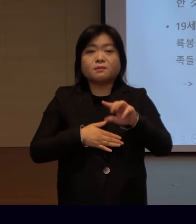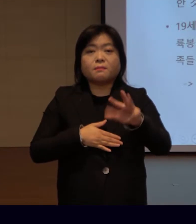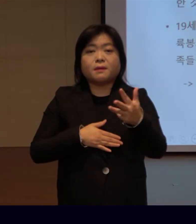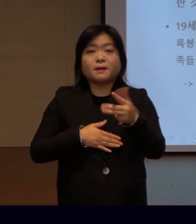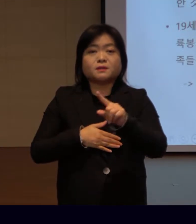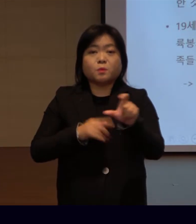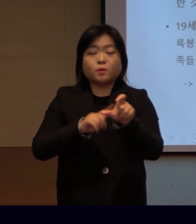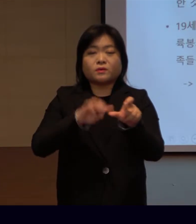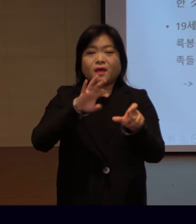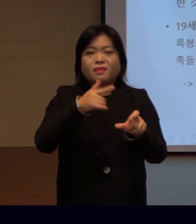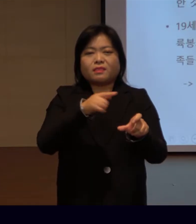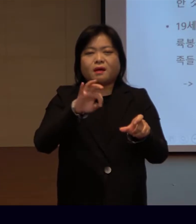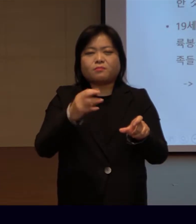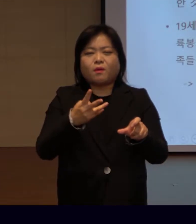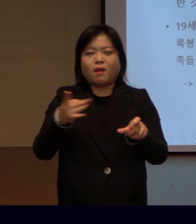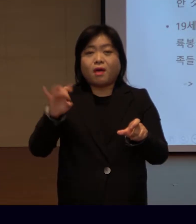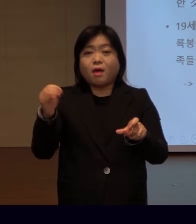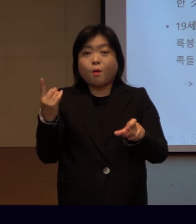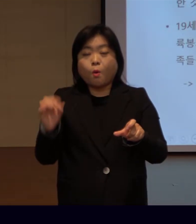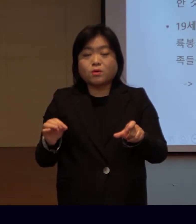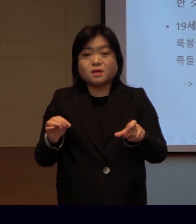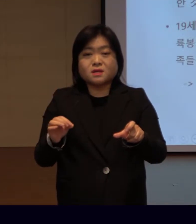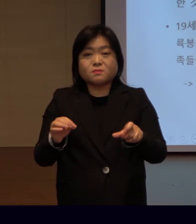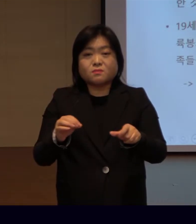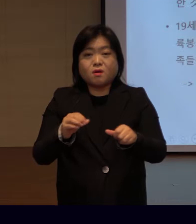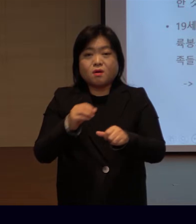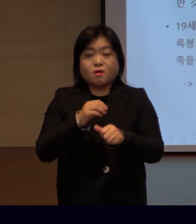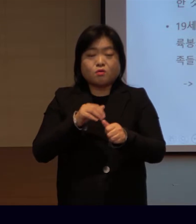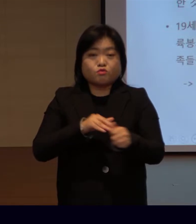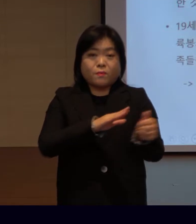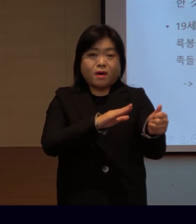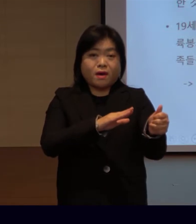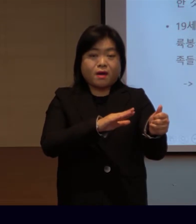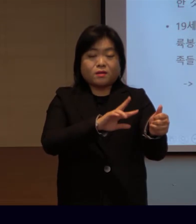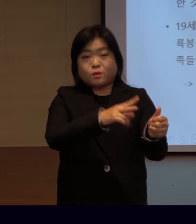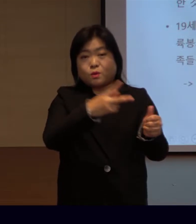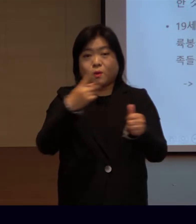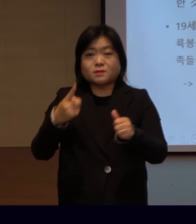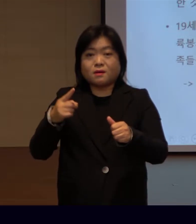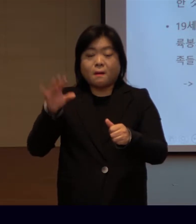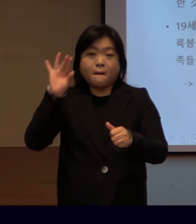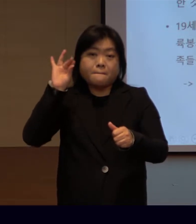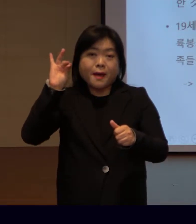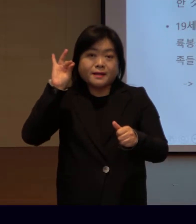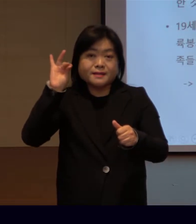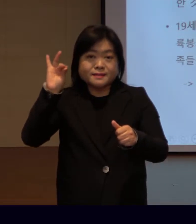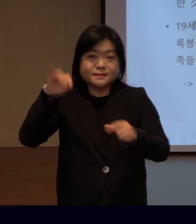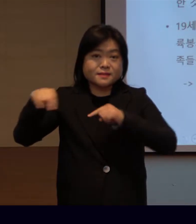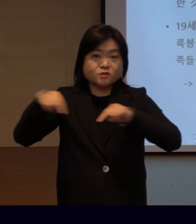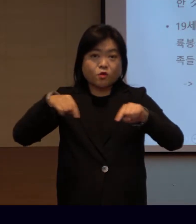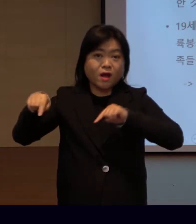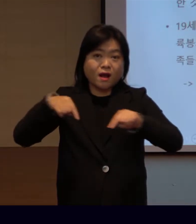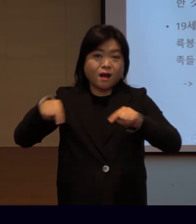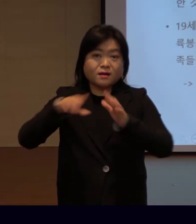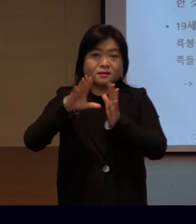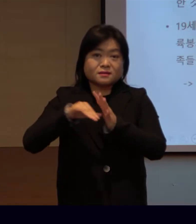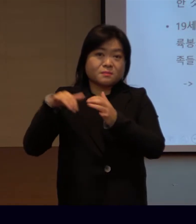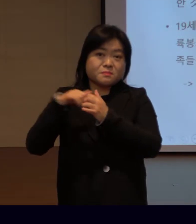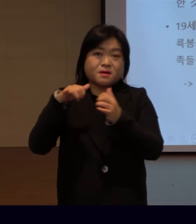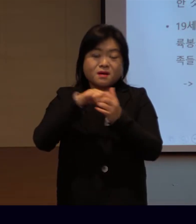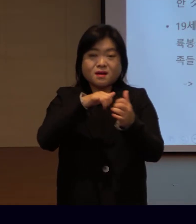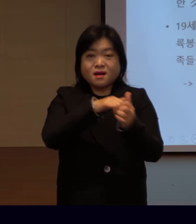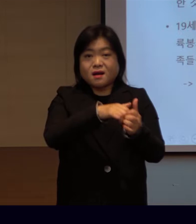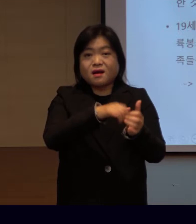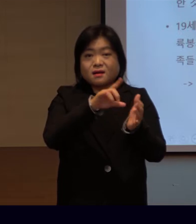1815년에 나폴레옹이 유배 갔다가 다시 와서 100일 천하라고 그러죠. 근데 거기서도 어털로 전쟁에서 패한단